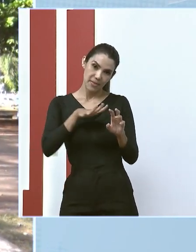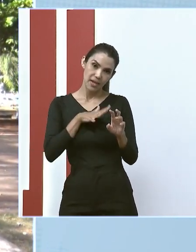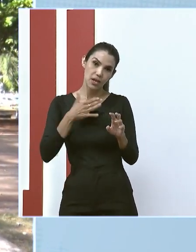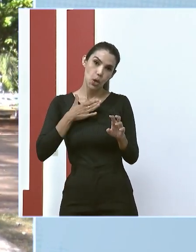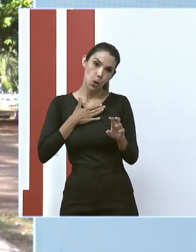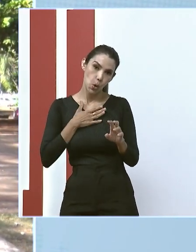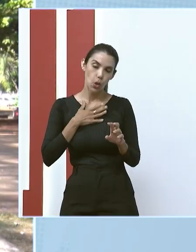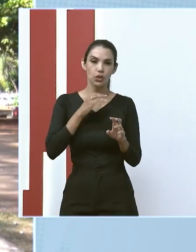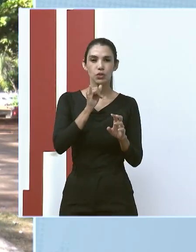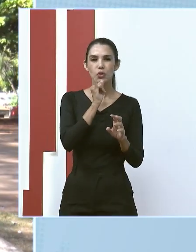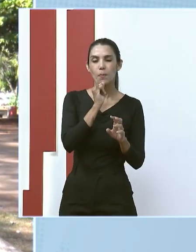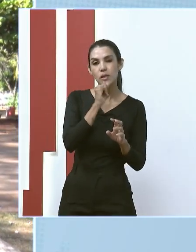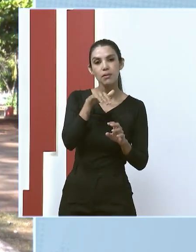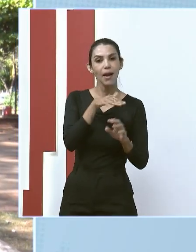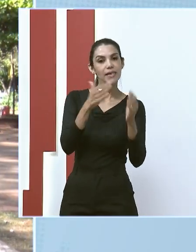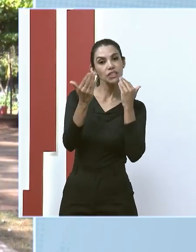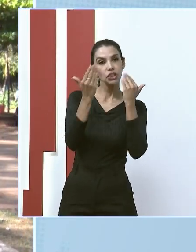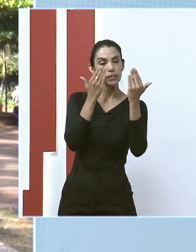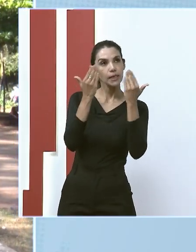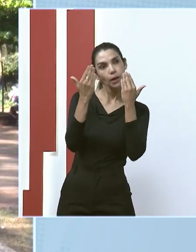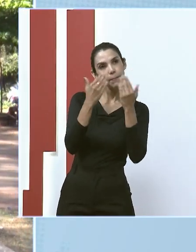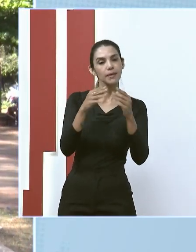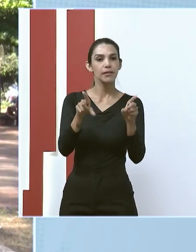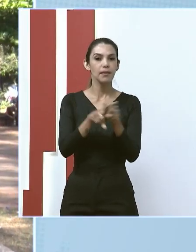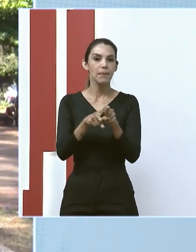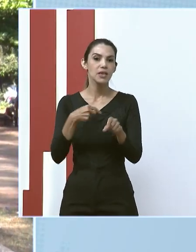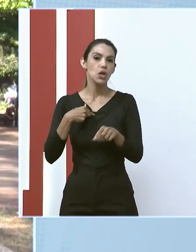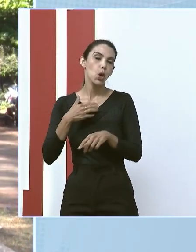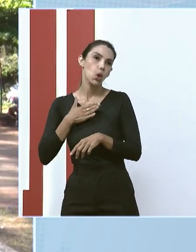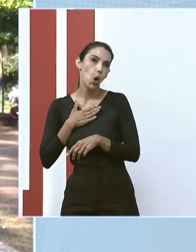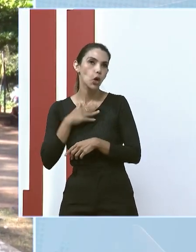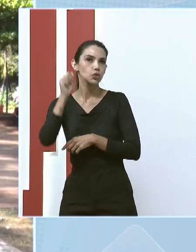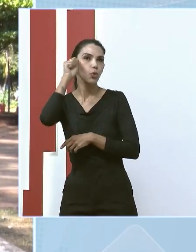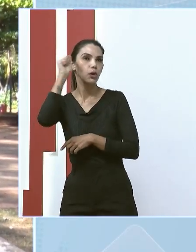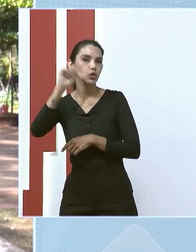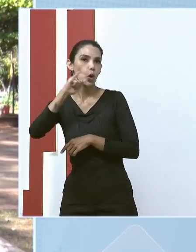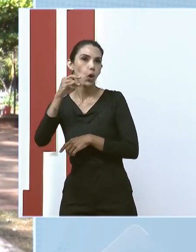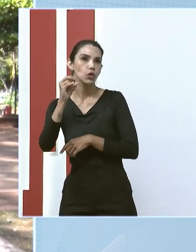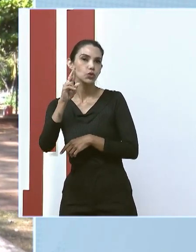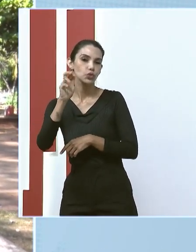muito de Gestalt terapia, gosto de ler Jorge Ponciano,